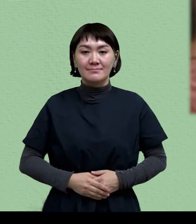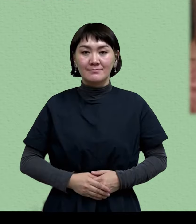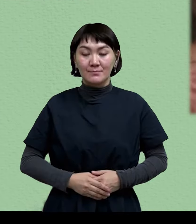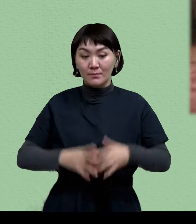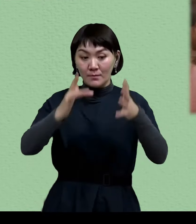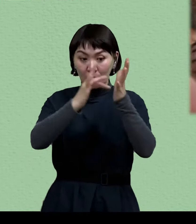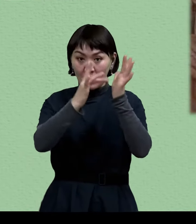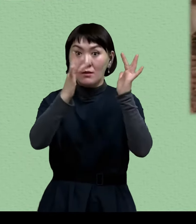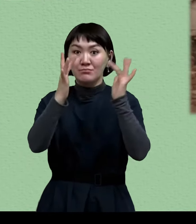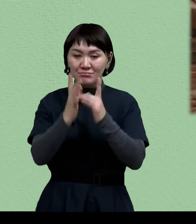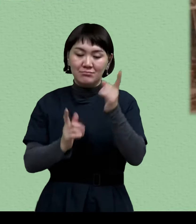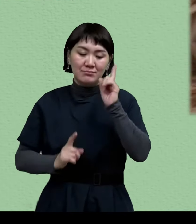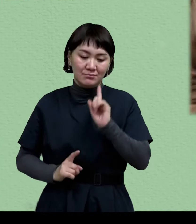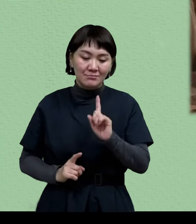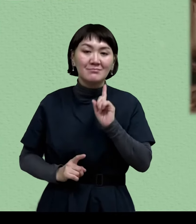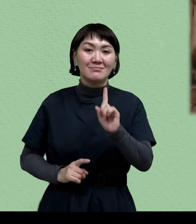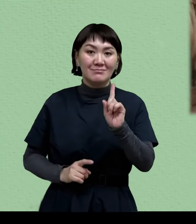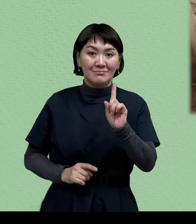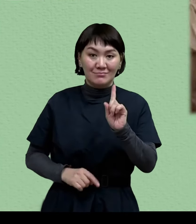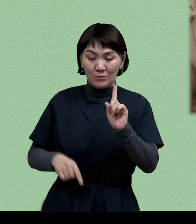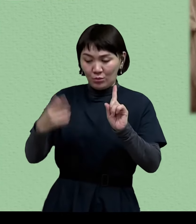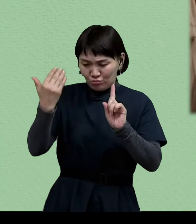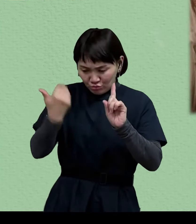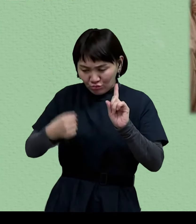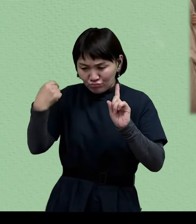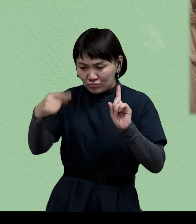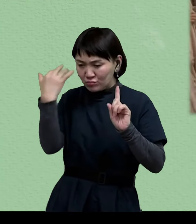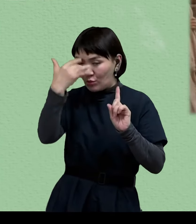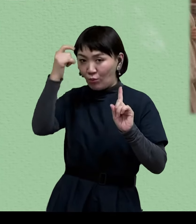Есүс явж өнгөрөхдөө төрөлхийн сохор хүнийг харжээ.